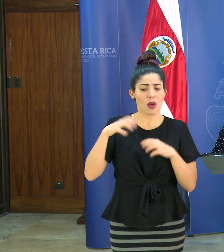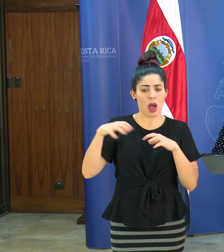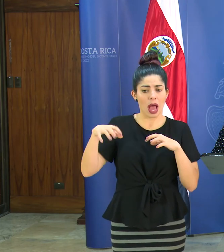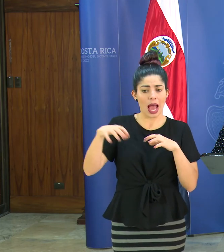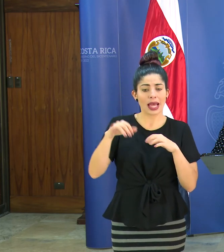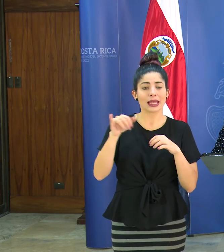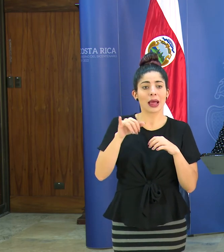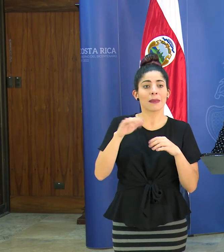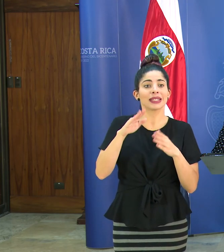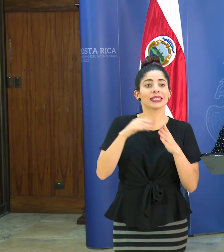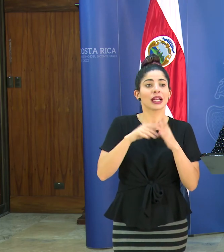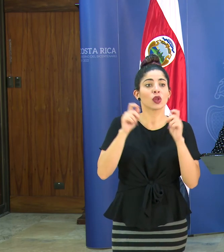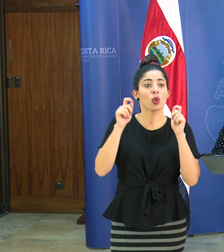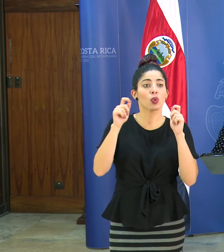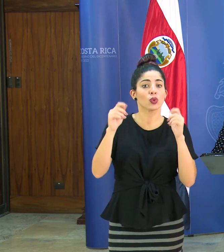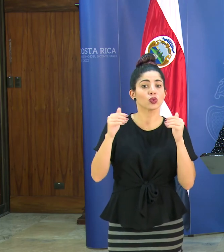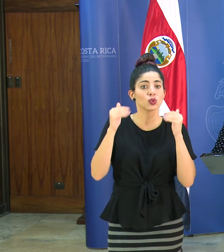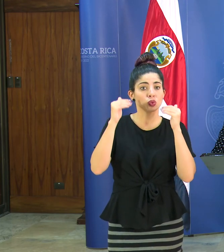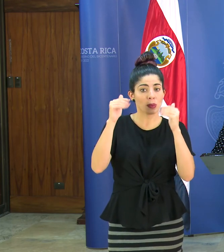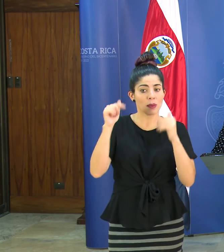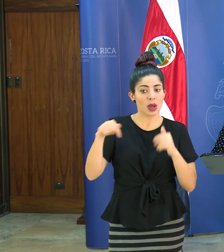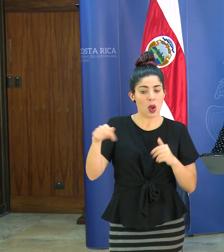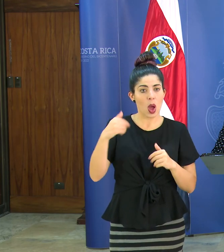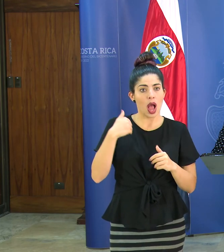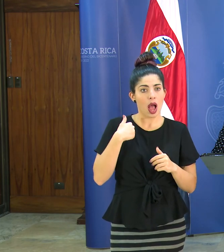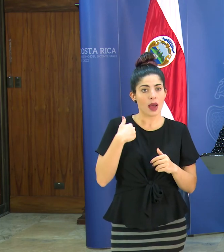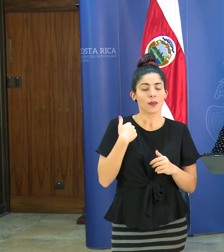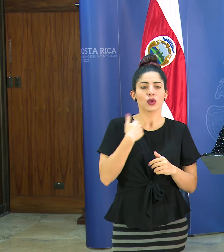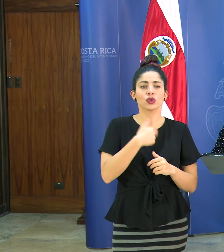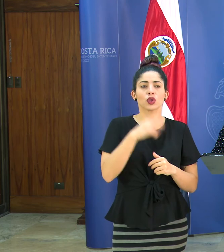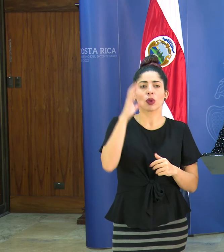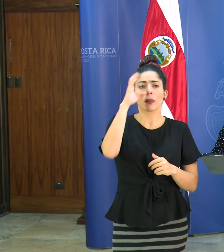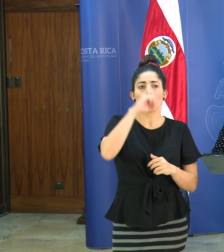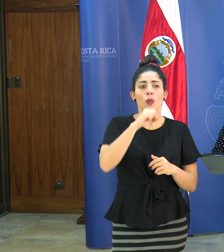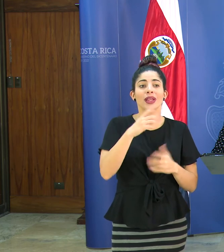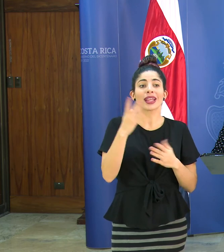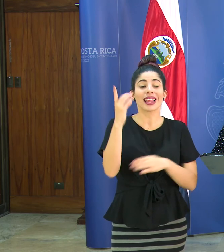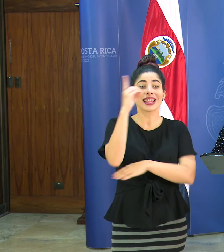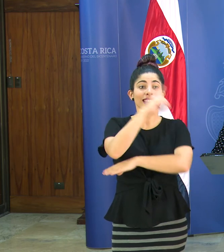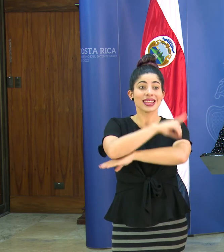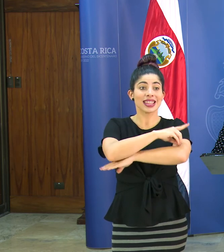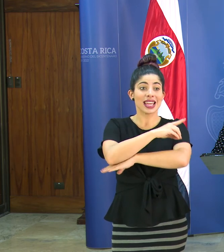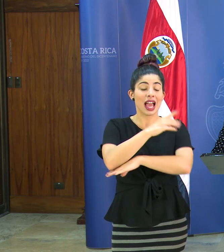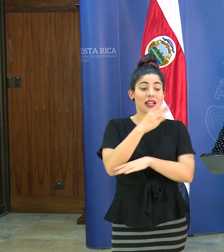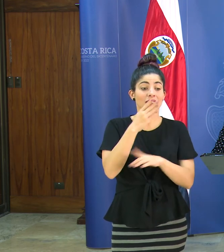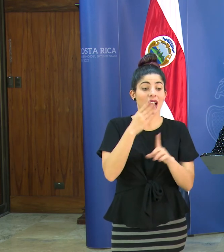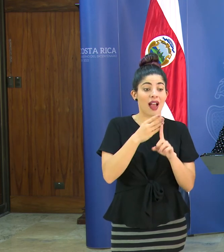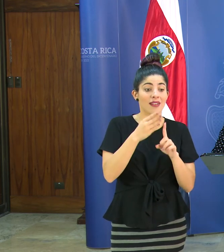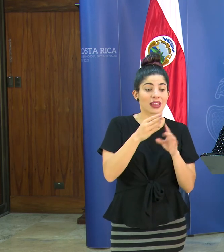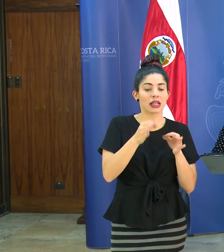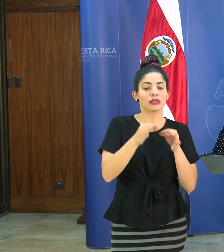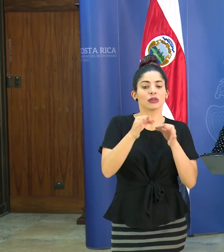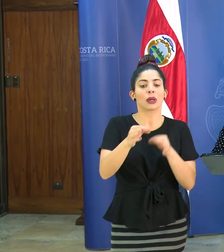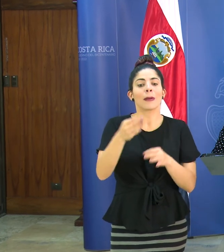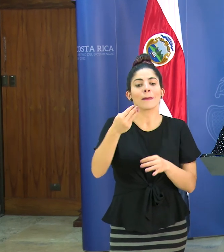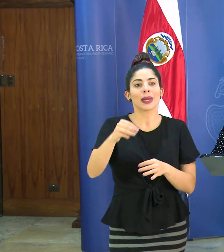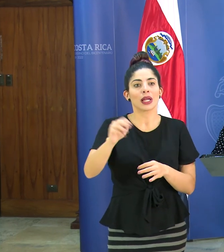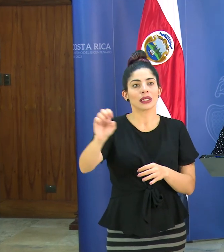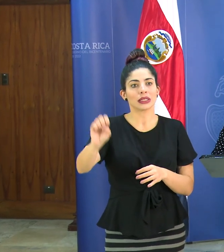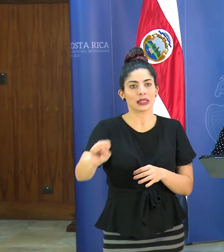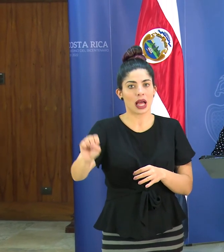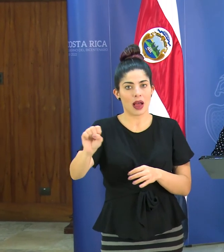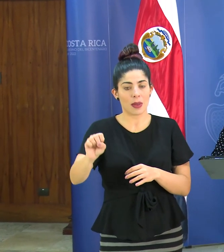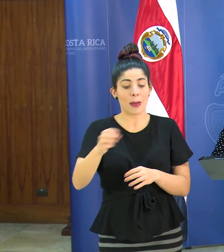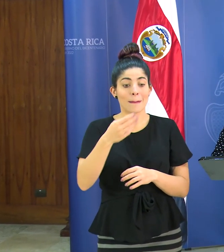centros de educación superior estamos considerando más bien tratar los días de afectación para miércoles y sábado